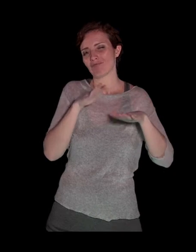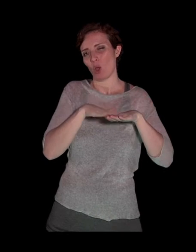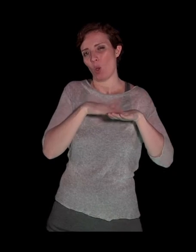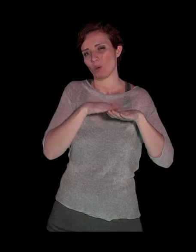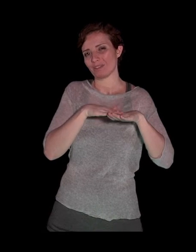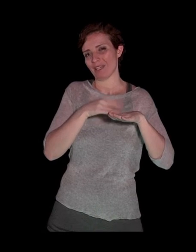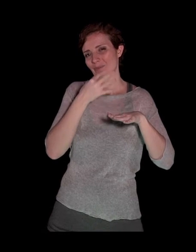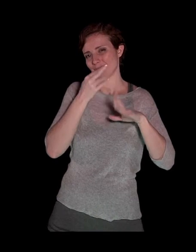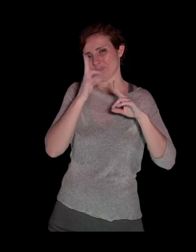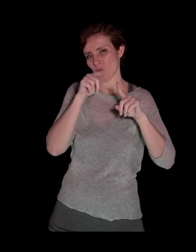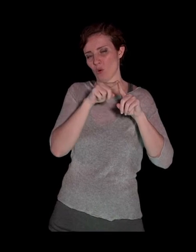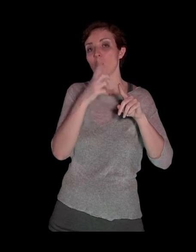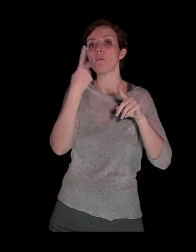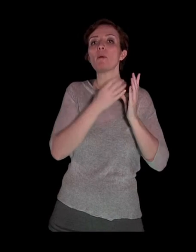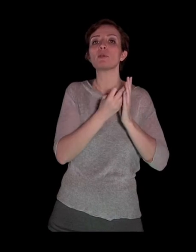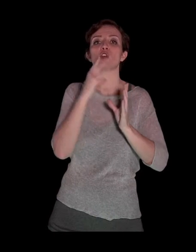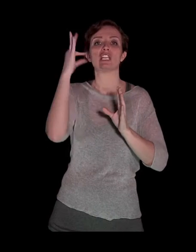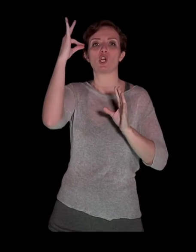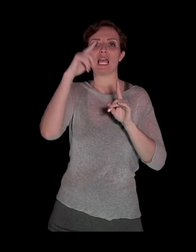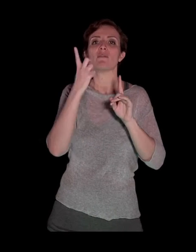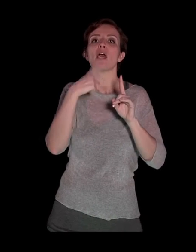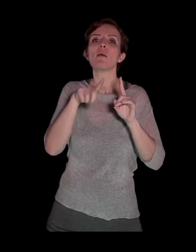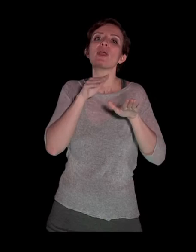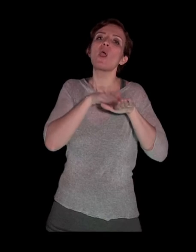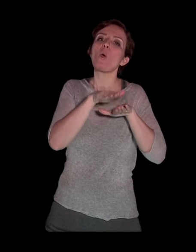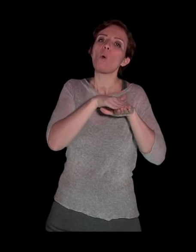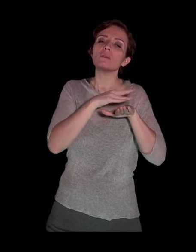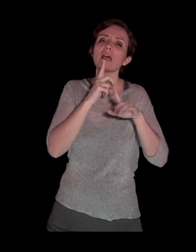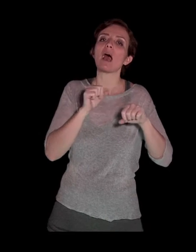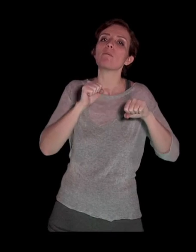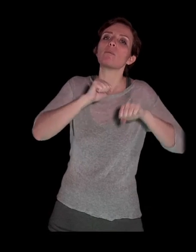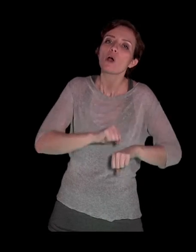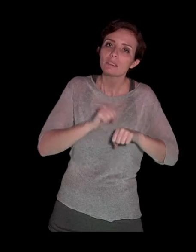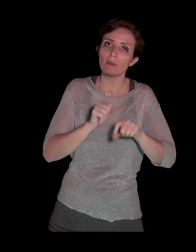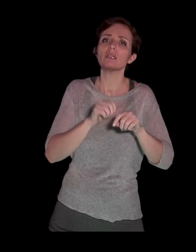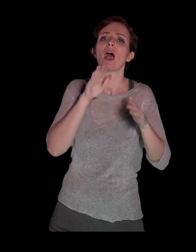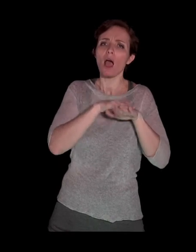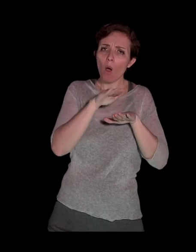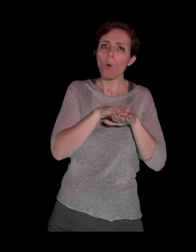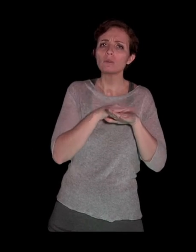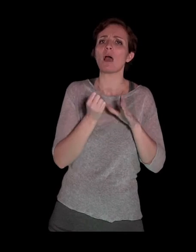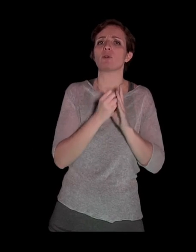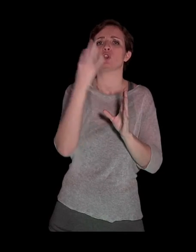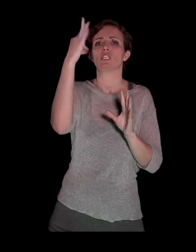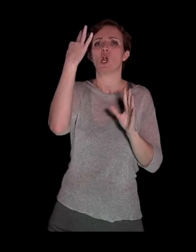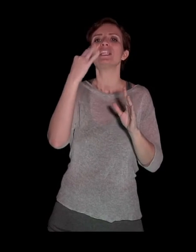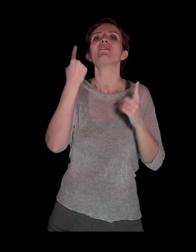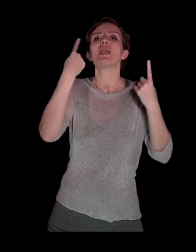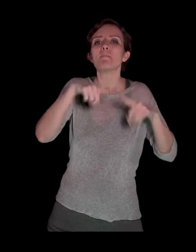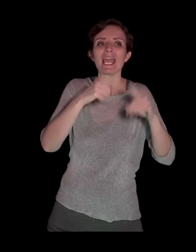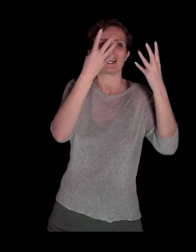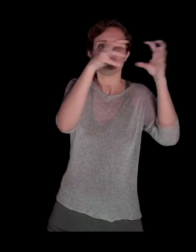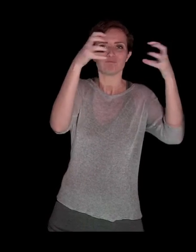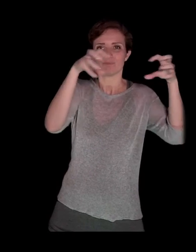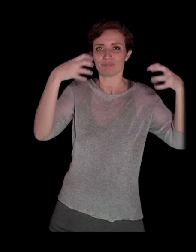riguarda i prodotti notevoli ossia quello che sfrutta la possibilità di utilizzare i prodotti notevoli per le te come tecnica di scomposizione i prodotti notevoli Li